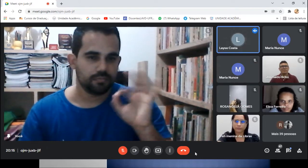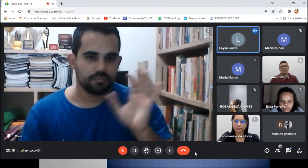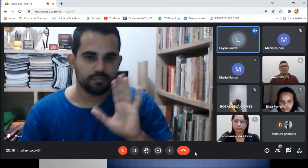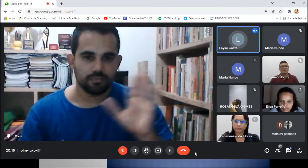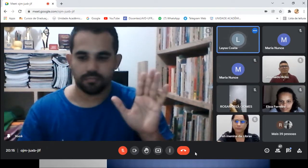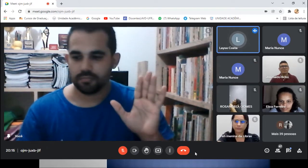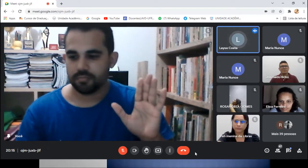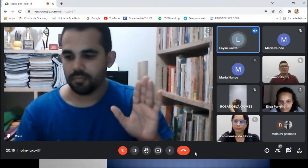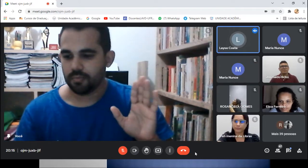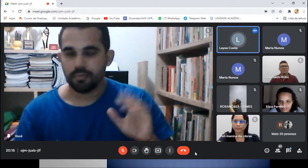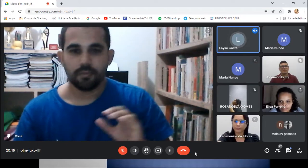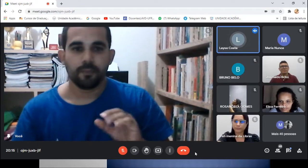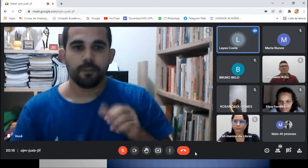Ninguém do polo Capim Grosso?